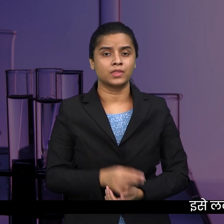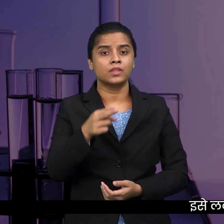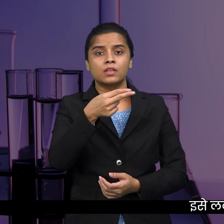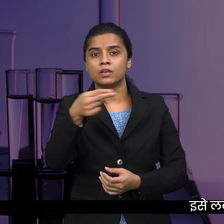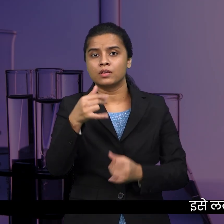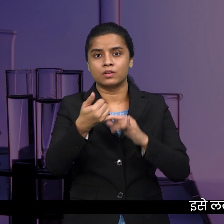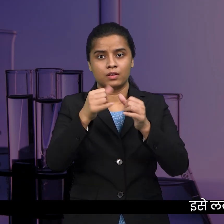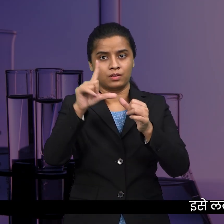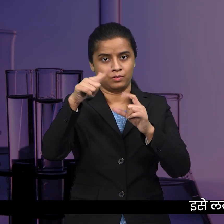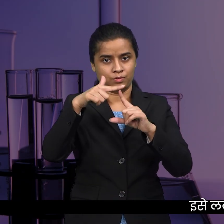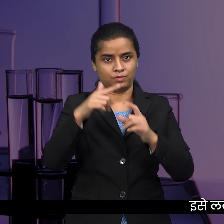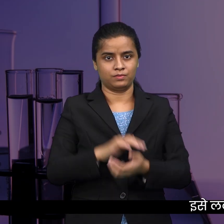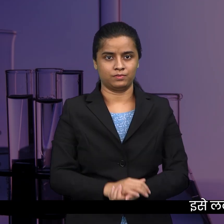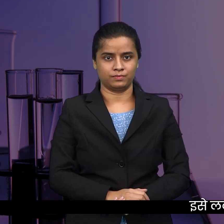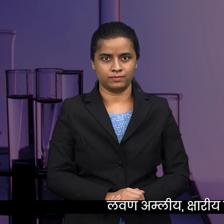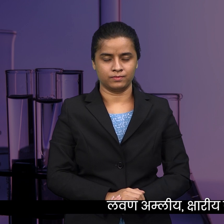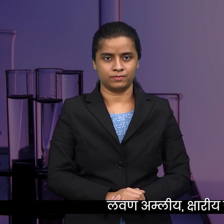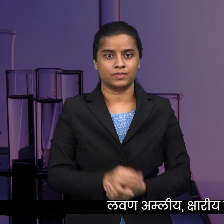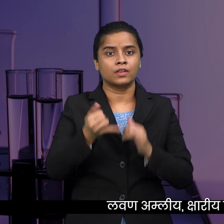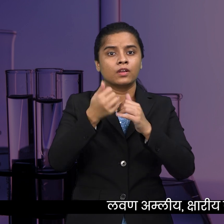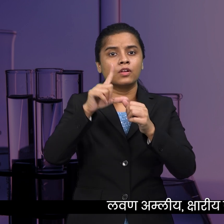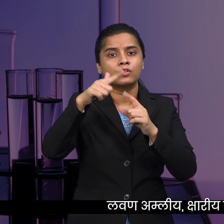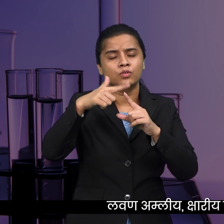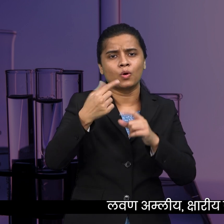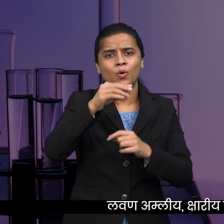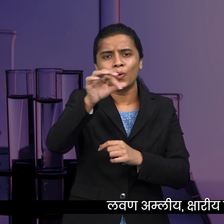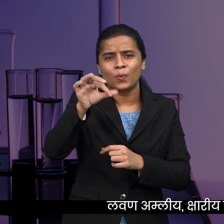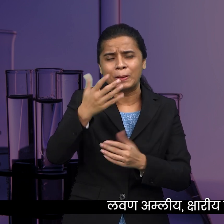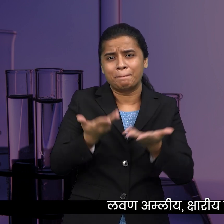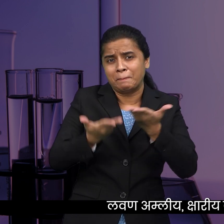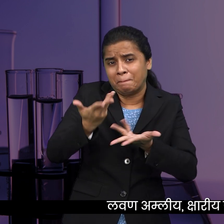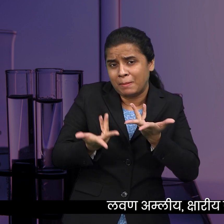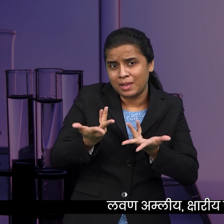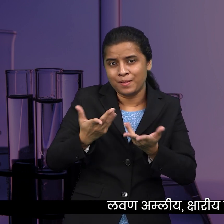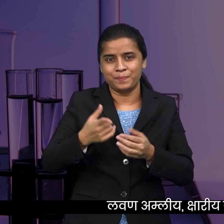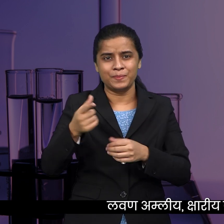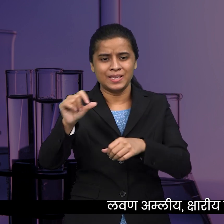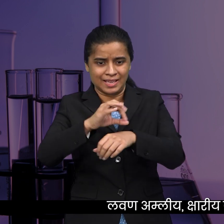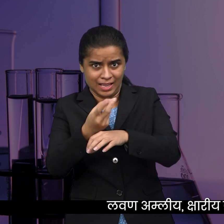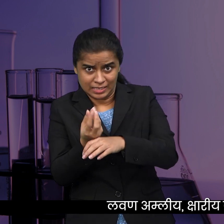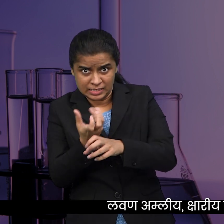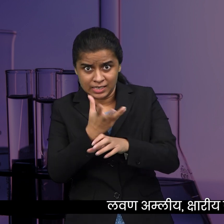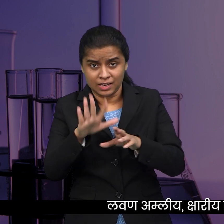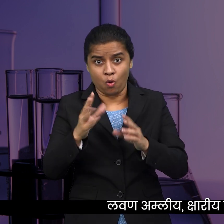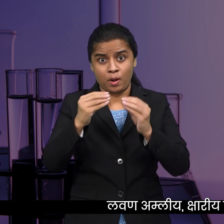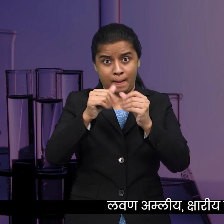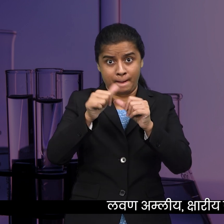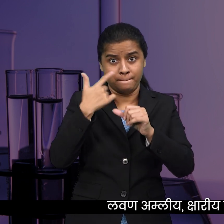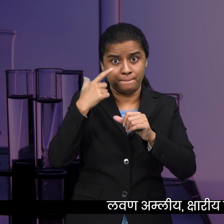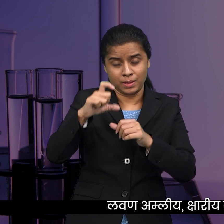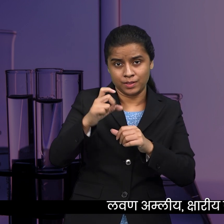इसे लवण कहा जाता है। लवण अम्लीय, क्षारीय या तटस्थ प्रकृति का हो सकता